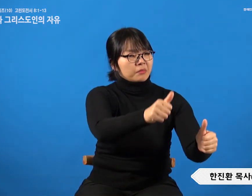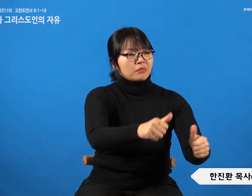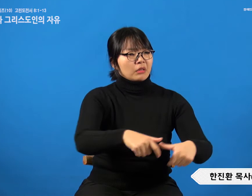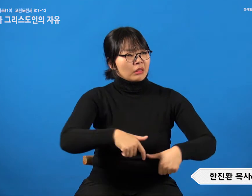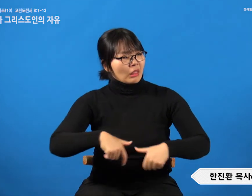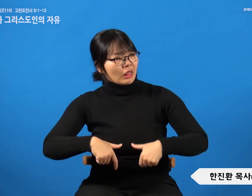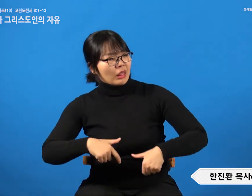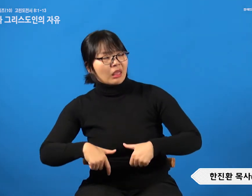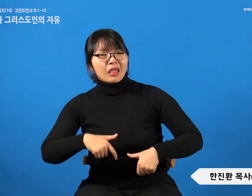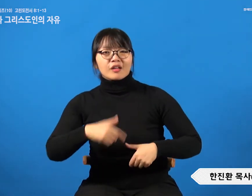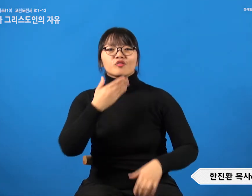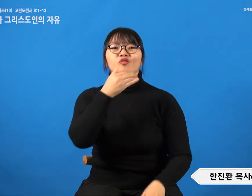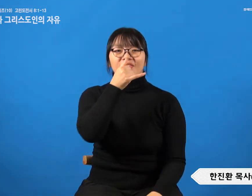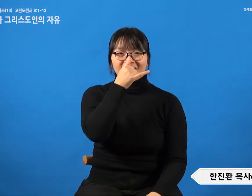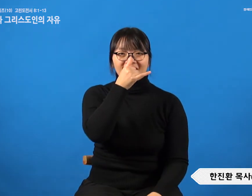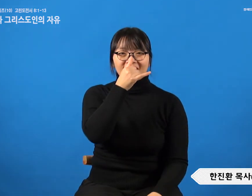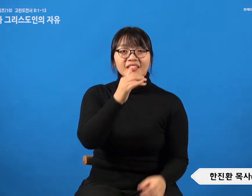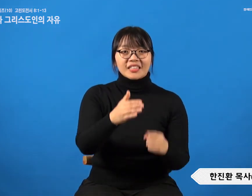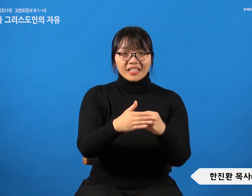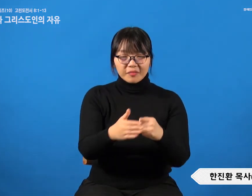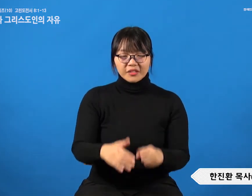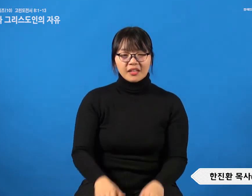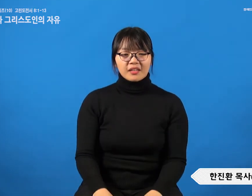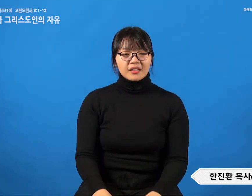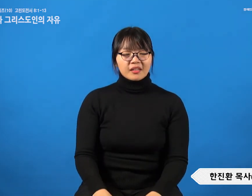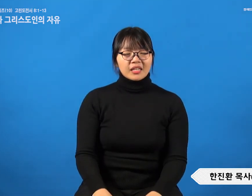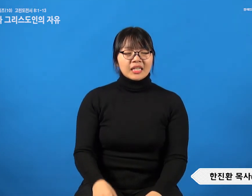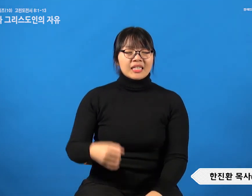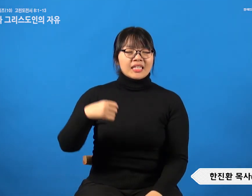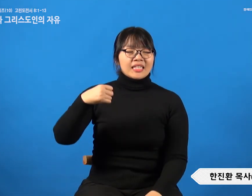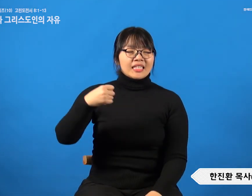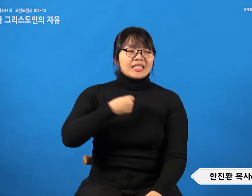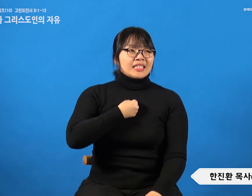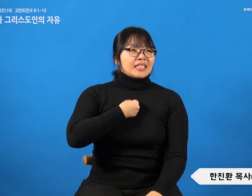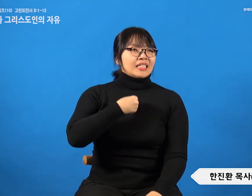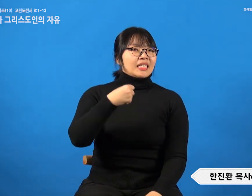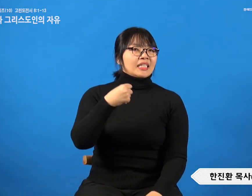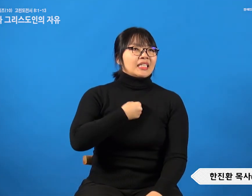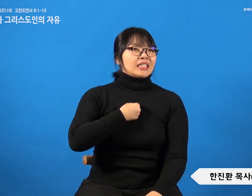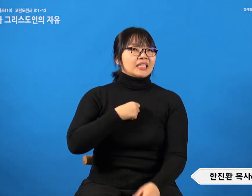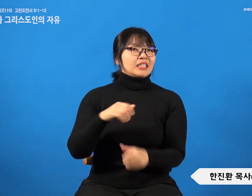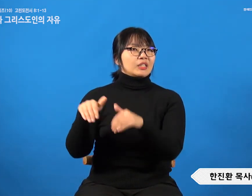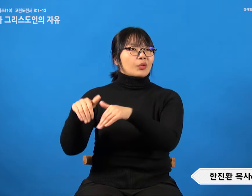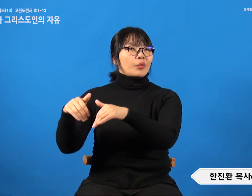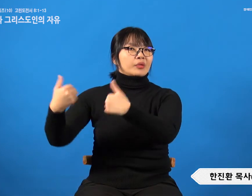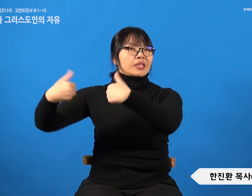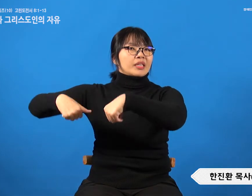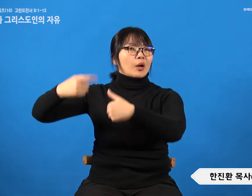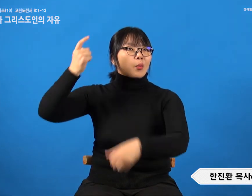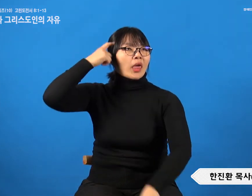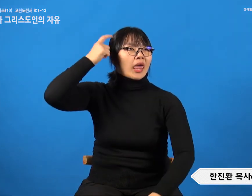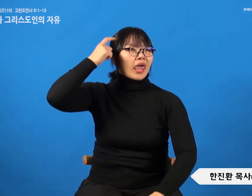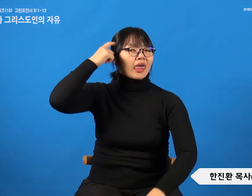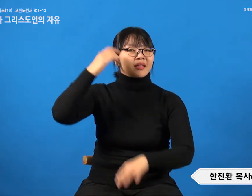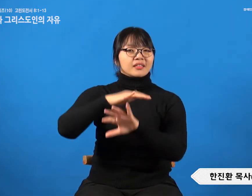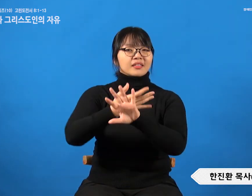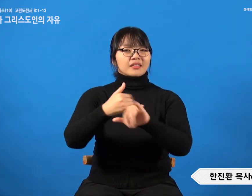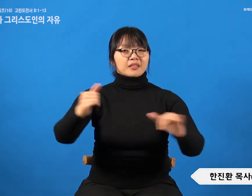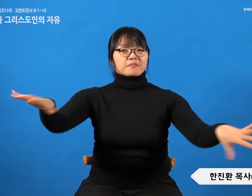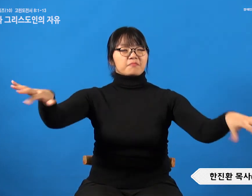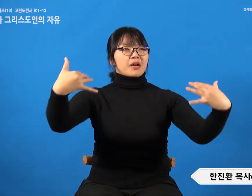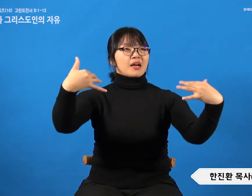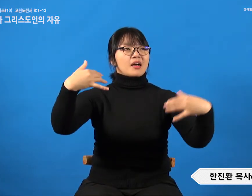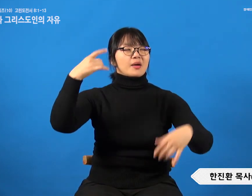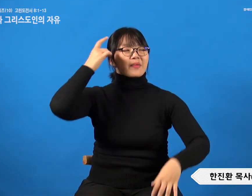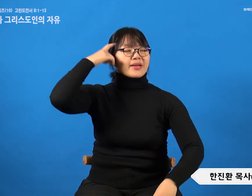그래서 누가 좀 보고 있는지, 아이고 왜 인사를 저렇게 큰 소리로 하나, 그 신경이 쓰이고 누가 보고 있는지 안 보고 있는지